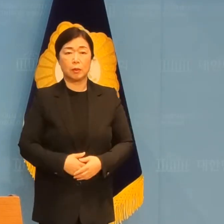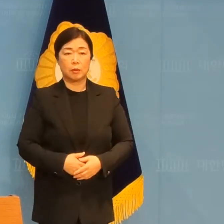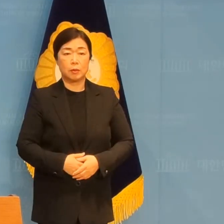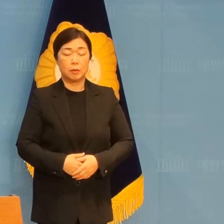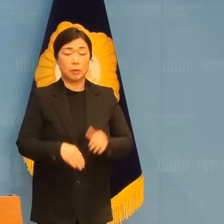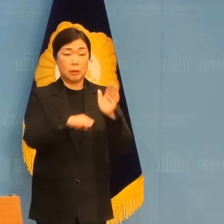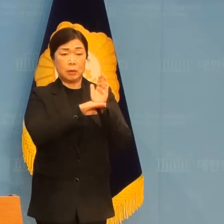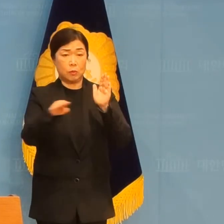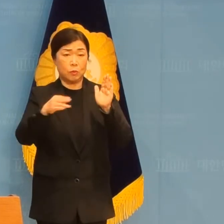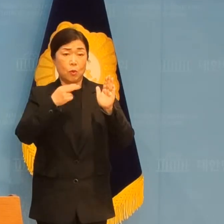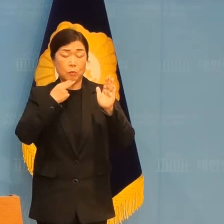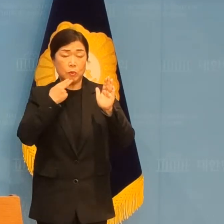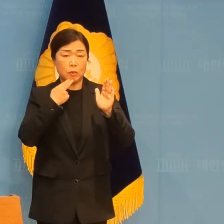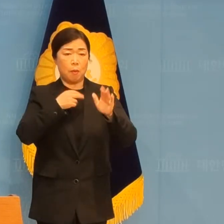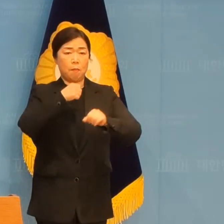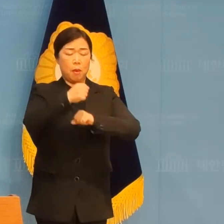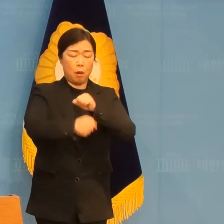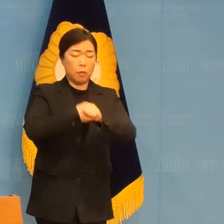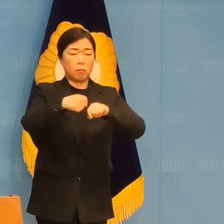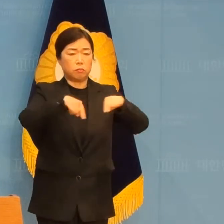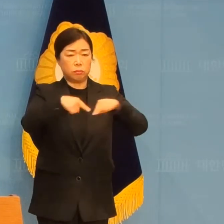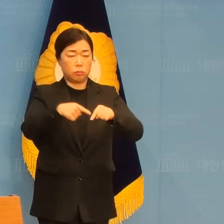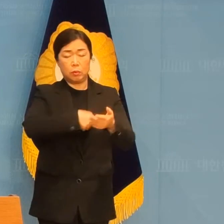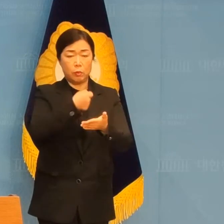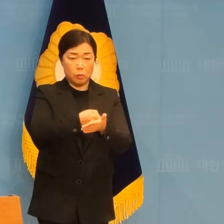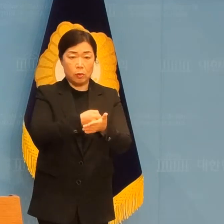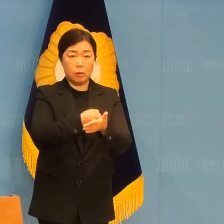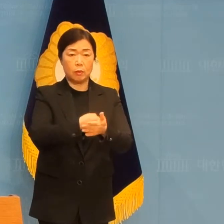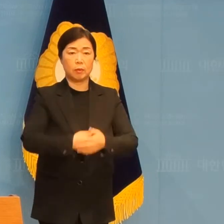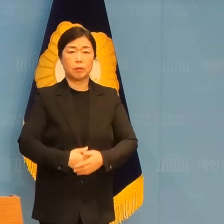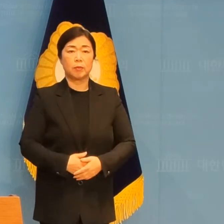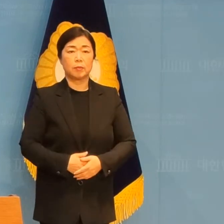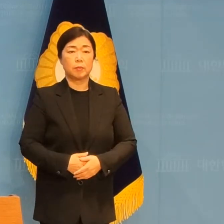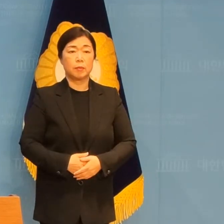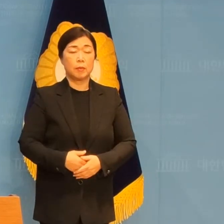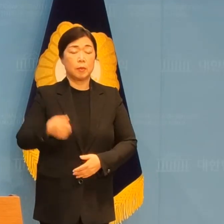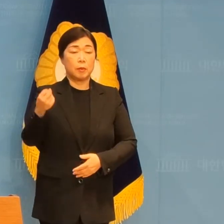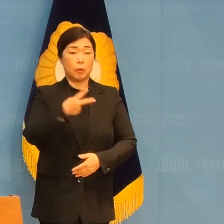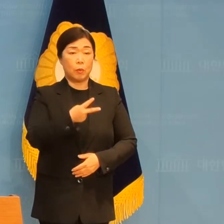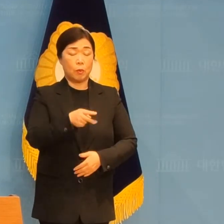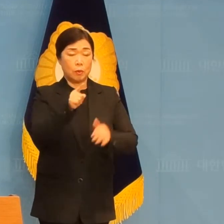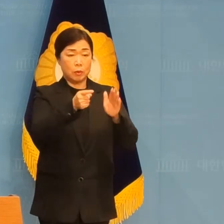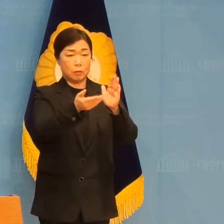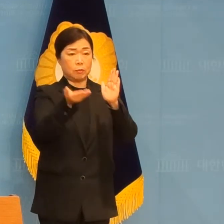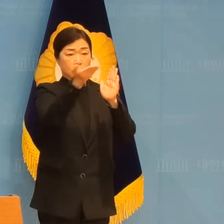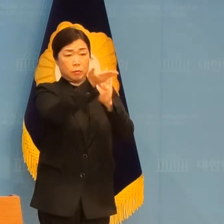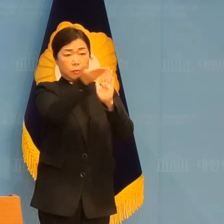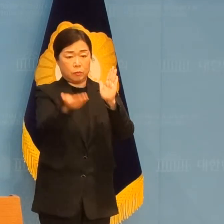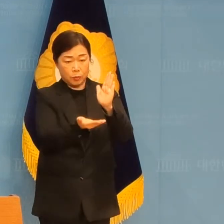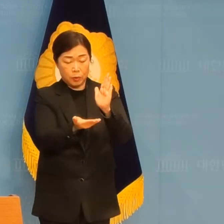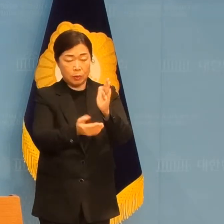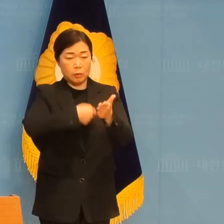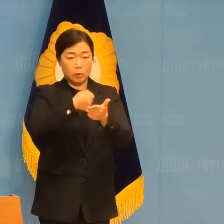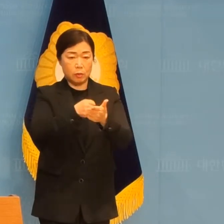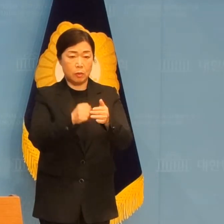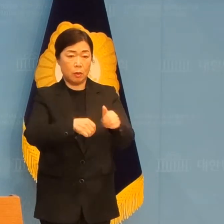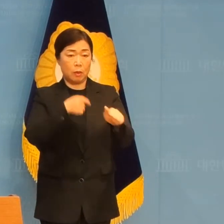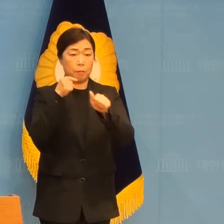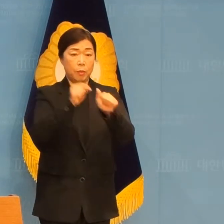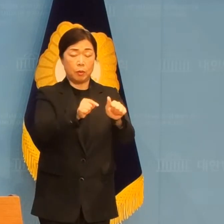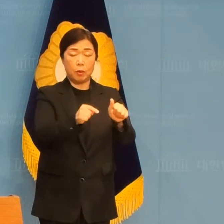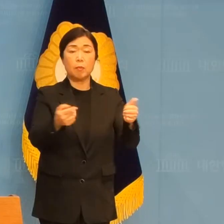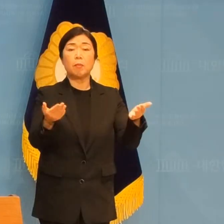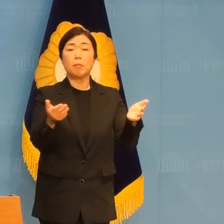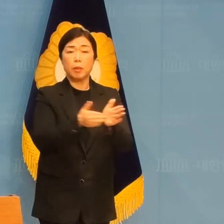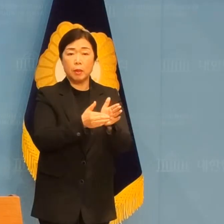있습니다. 부당한 결정에 대한 경위 설명 요구까지 문제 삼는 것은 결국 위에서